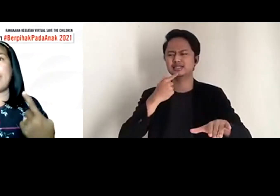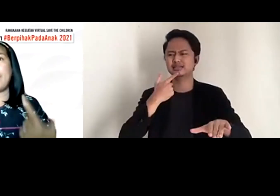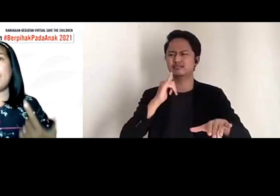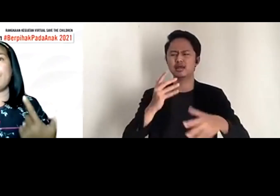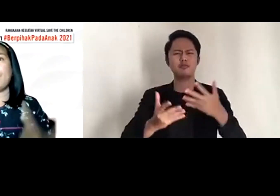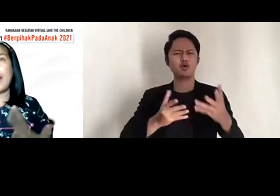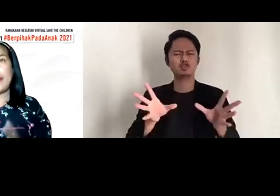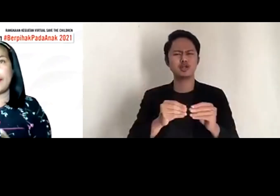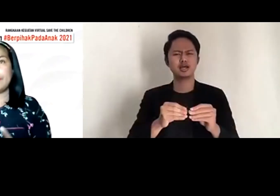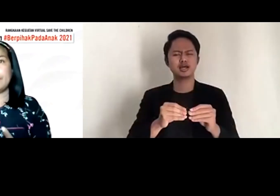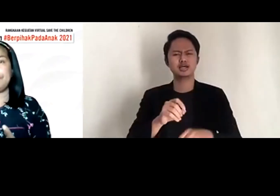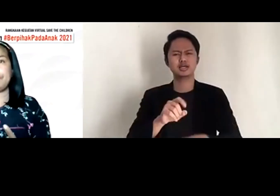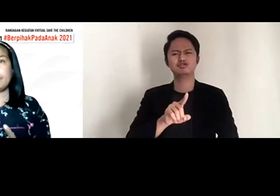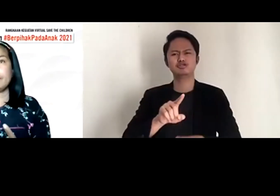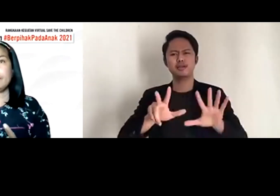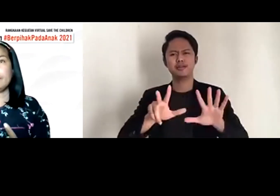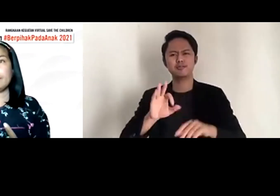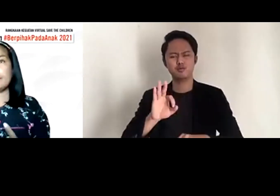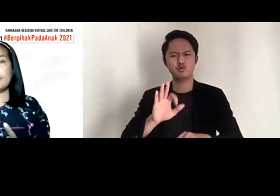180 anak.